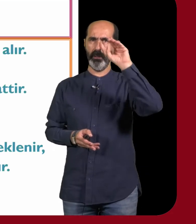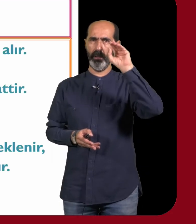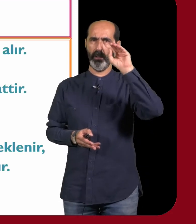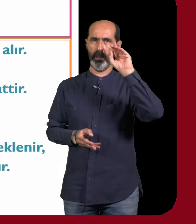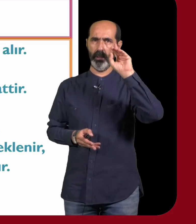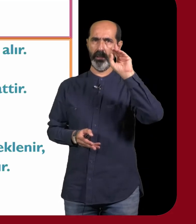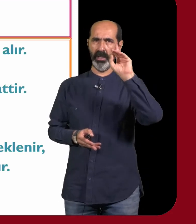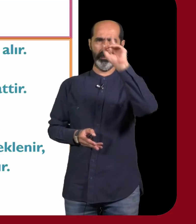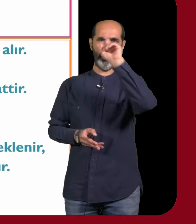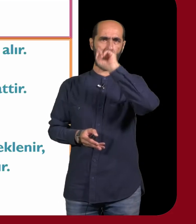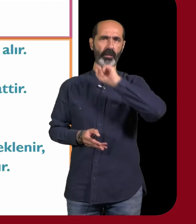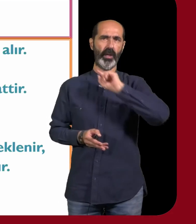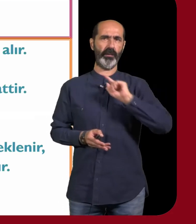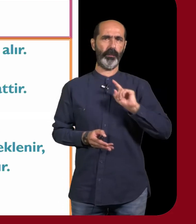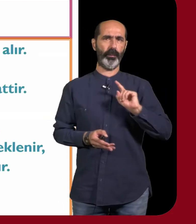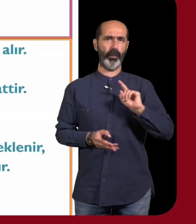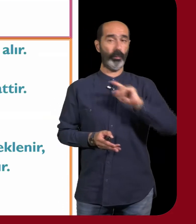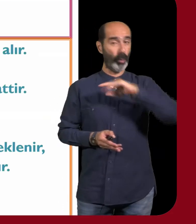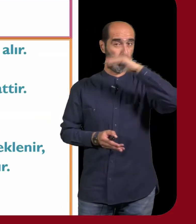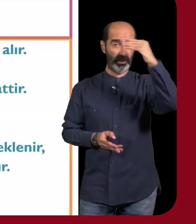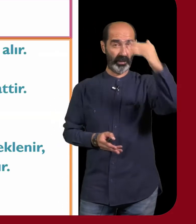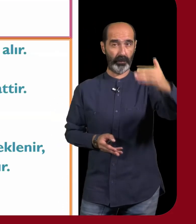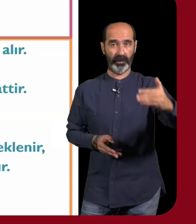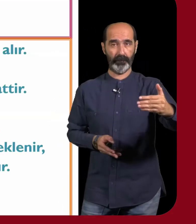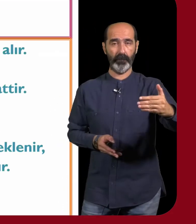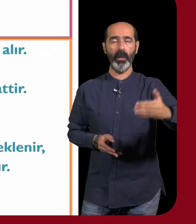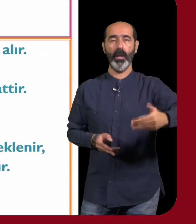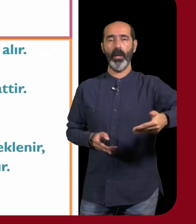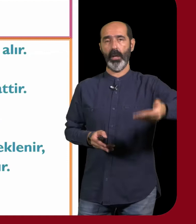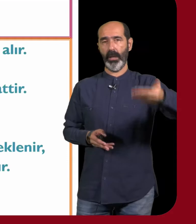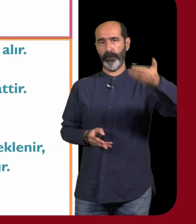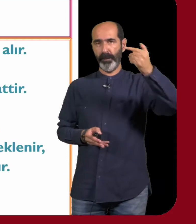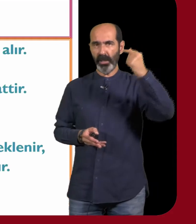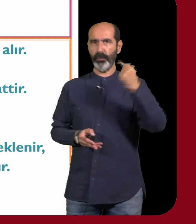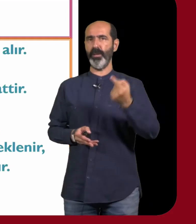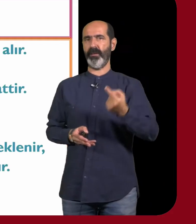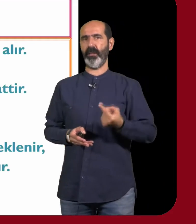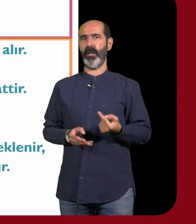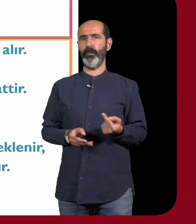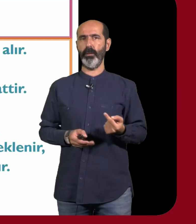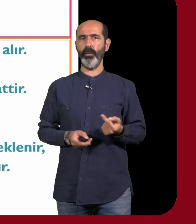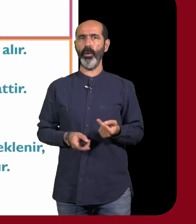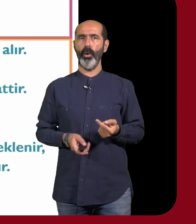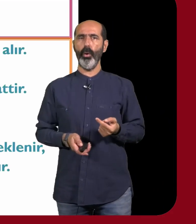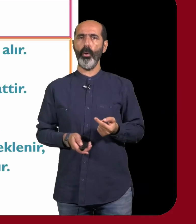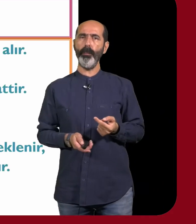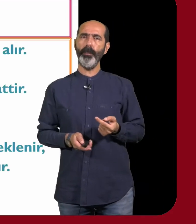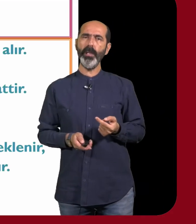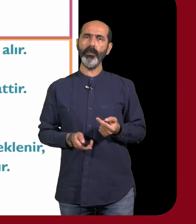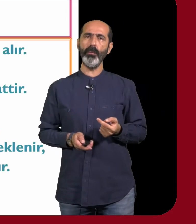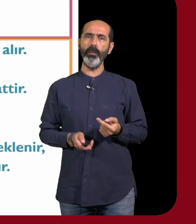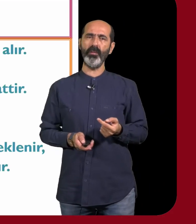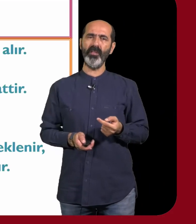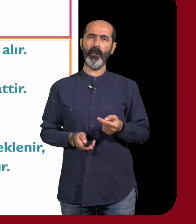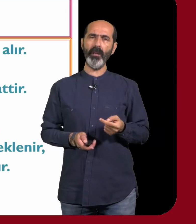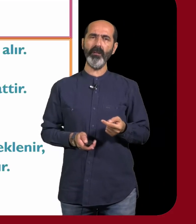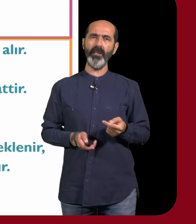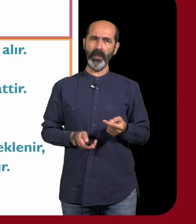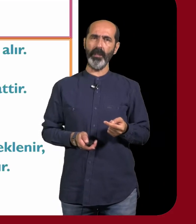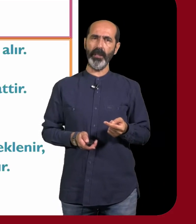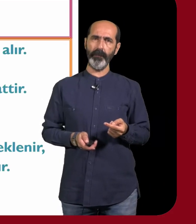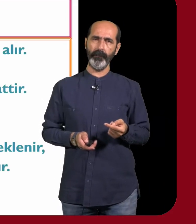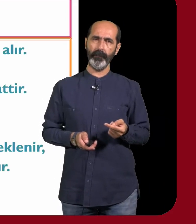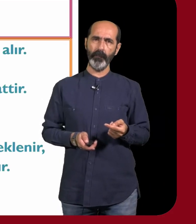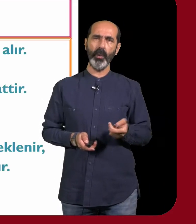yani 24 saat yapıyor dört yılda bir bir güne tekabül ediyor O bir günlük